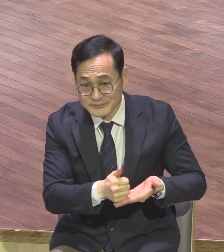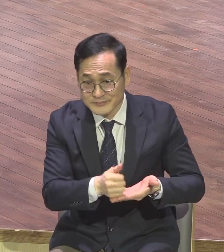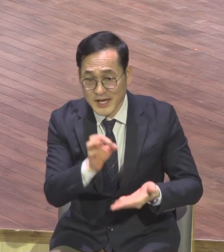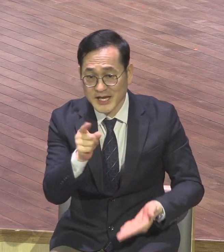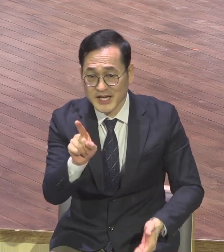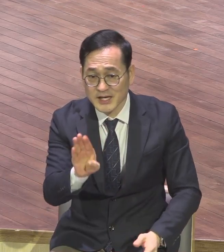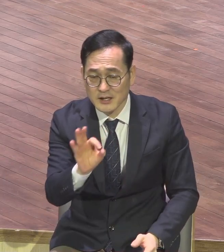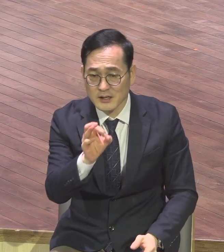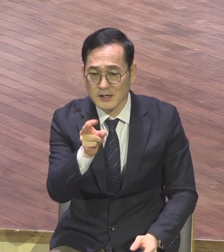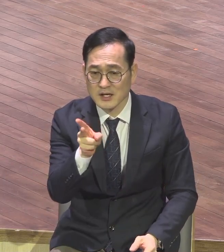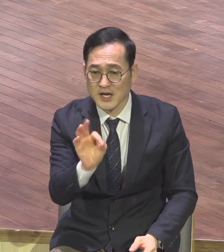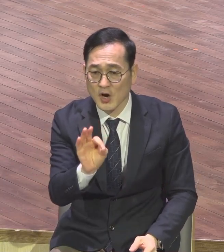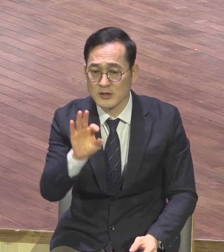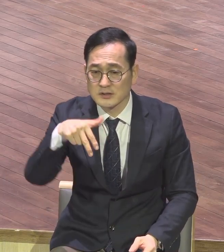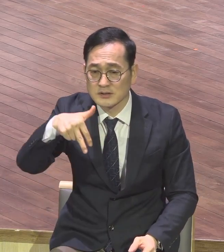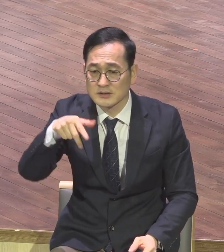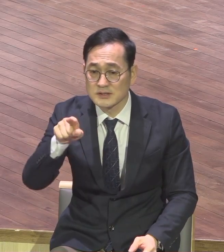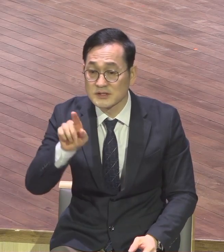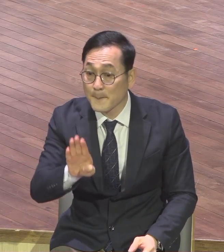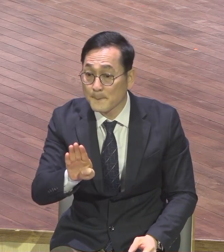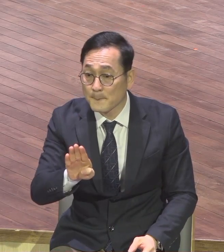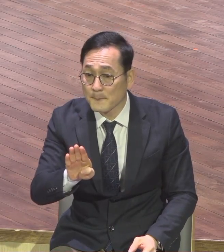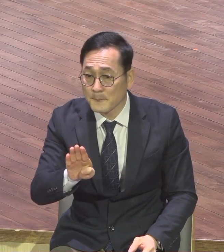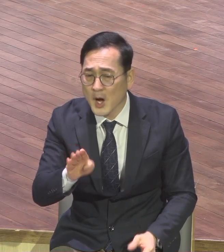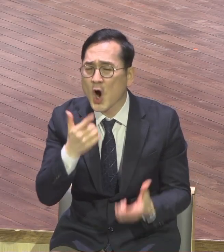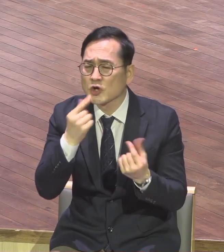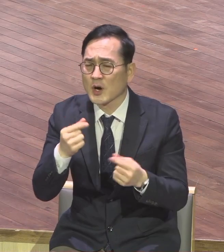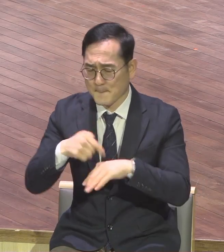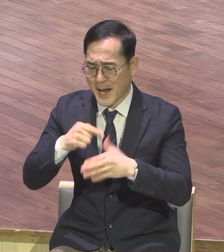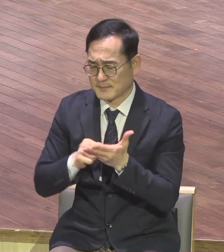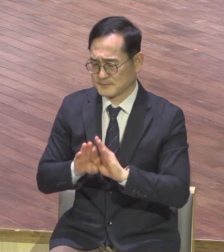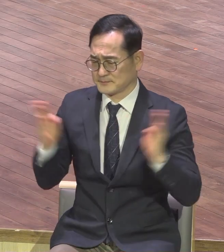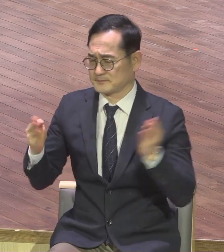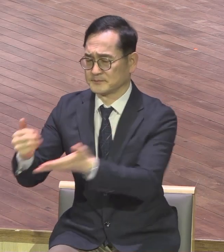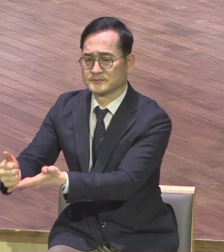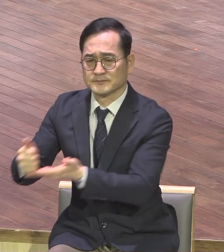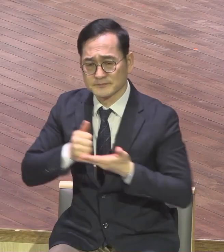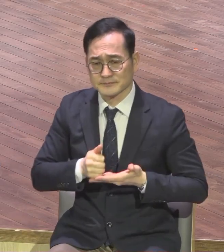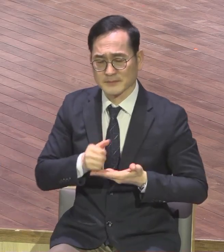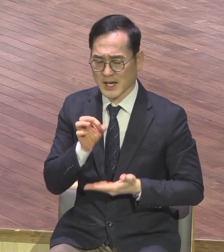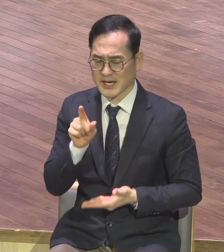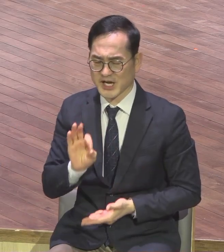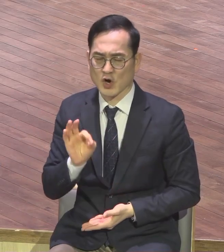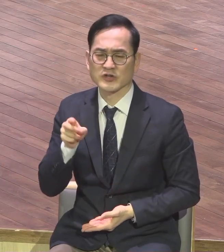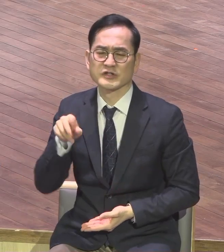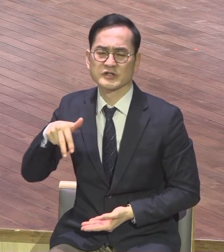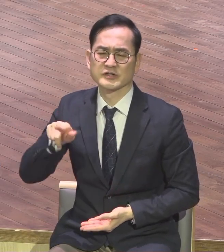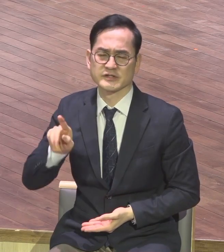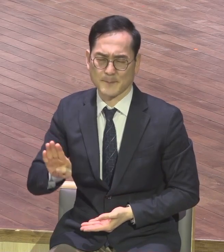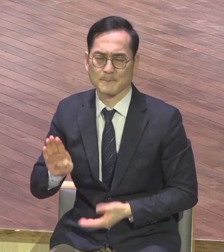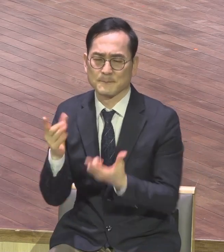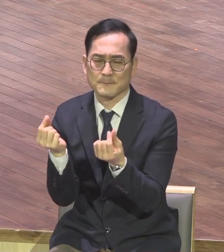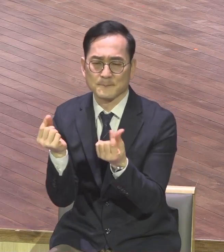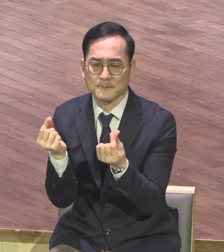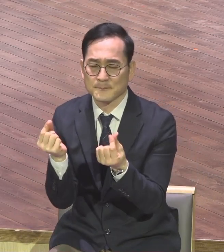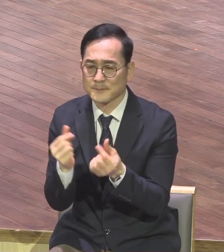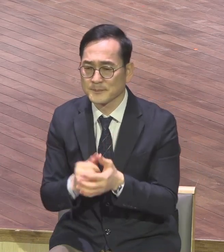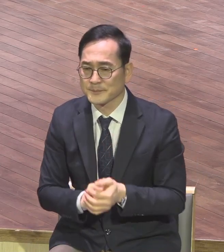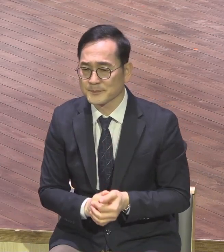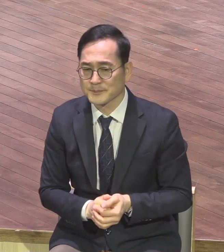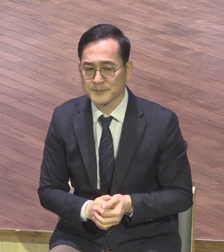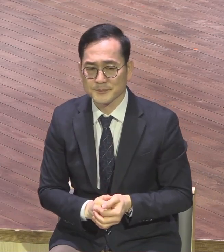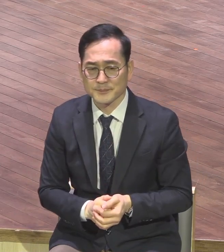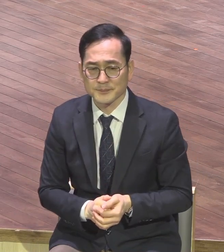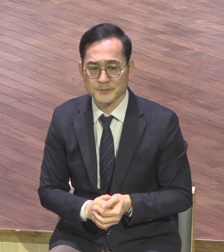영접했다. 주님이 내 안에 계신다고요. 물론 내 뒤에서 내 옆에서 내 앞에서 이끌어 줄 수 있겠지만은 근본적으로는